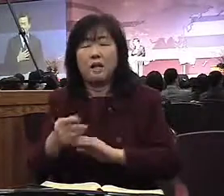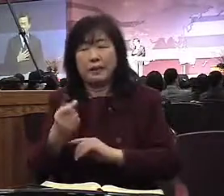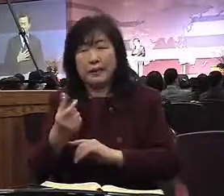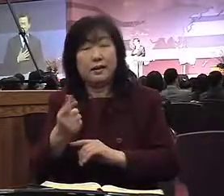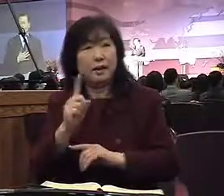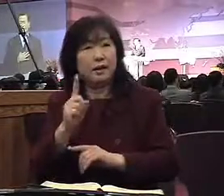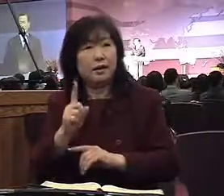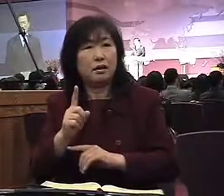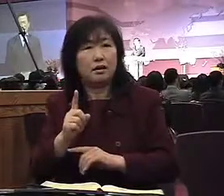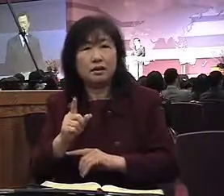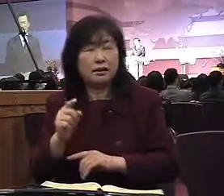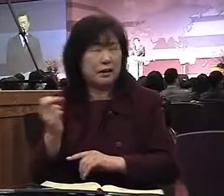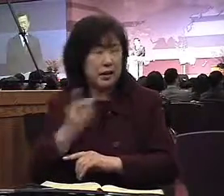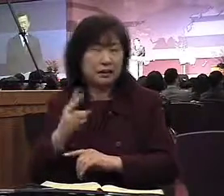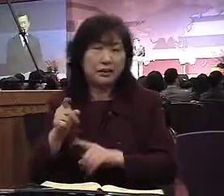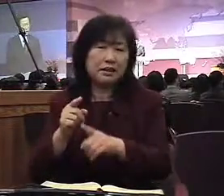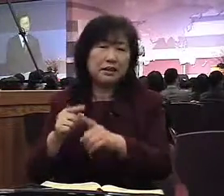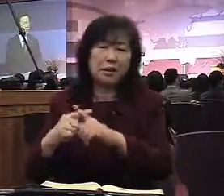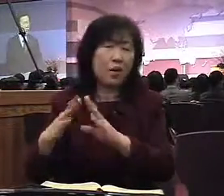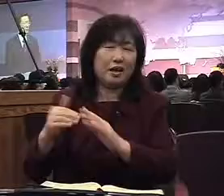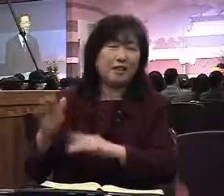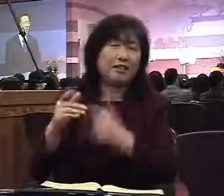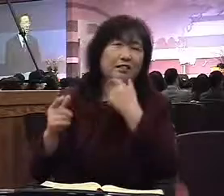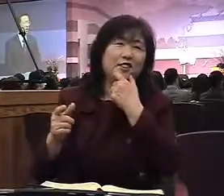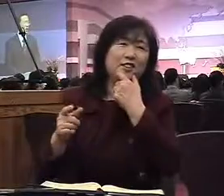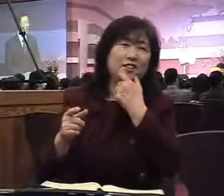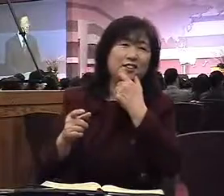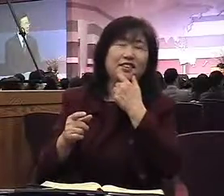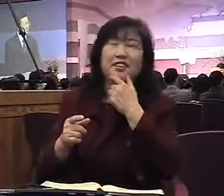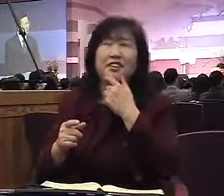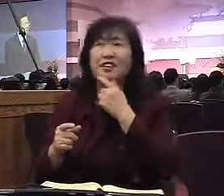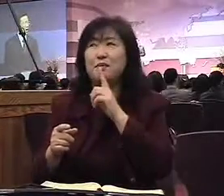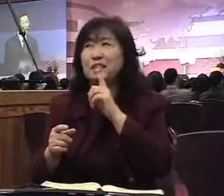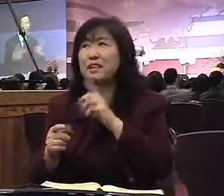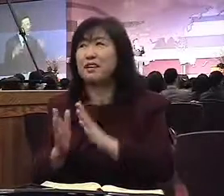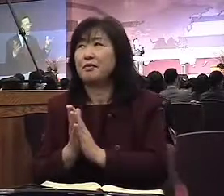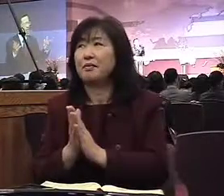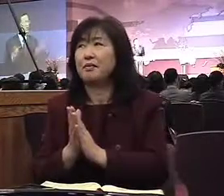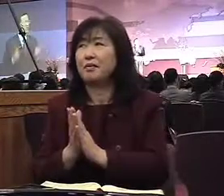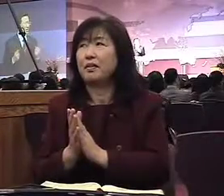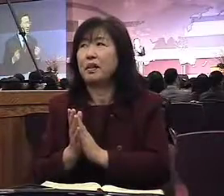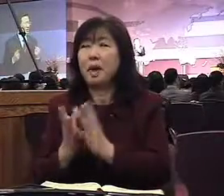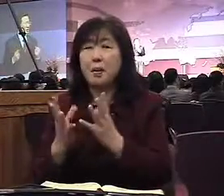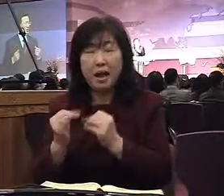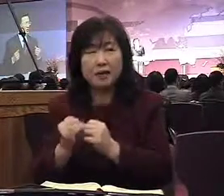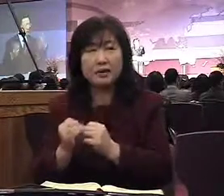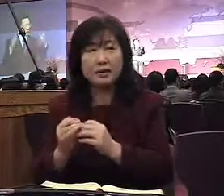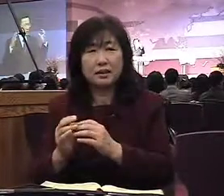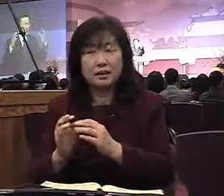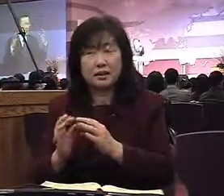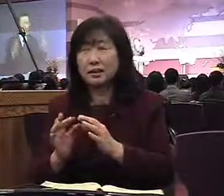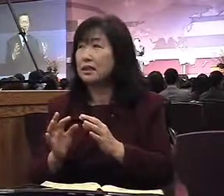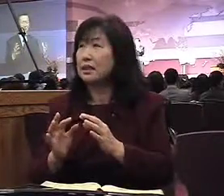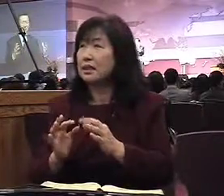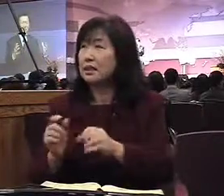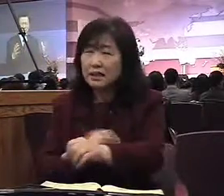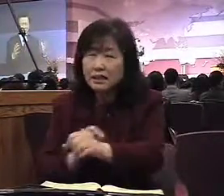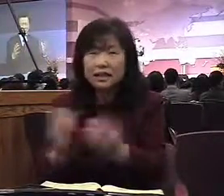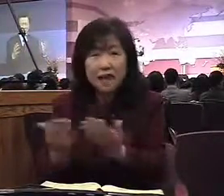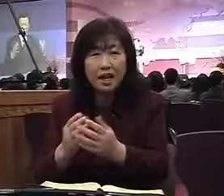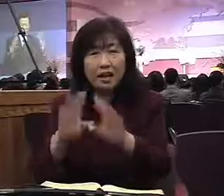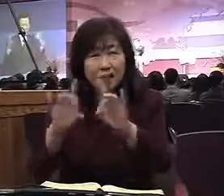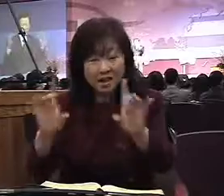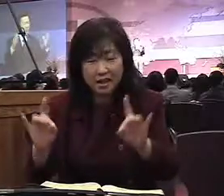당사자의 큰 것이 될 수가 있겠느냐는 거예요. 아무쪼록 여러분 하는 장사에 뿐만이 아니고 특히 여러분